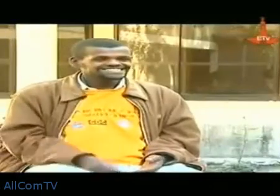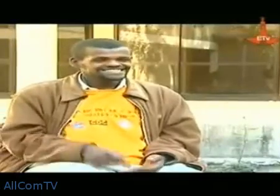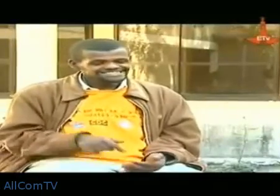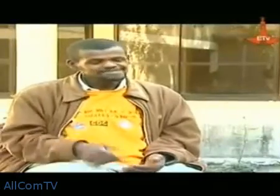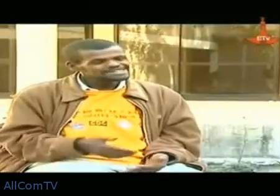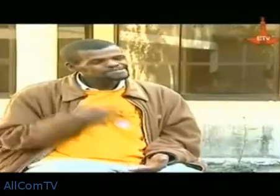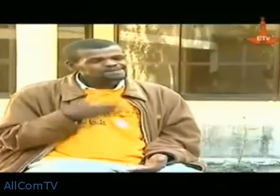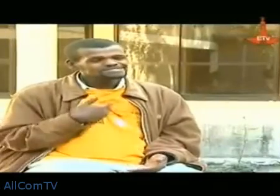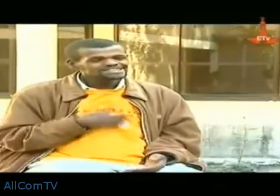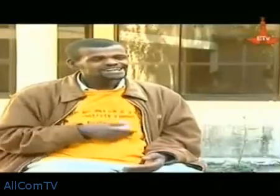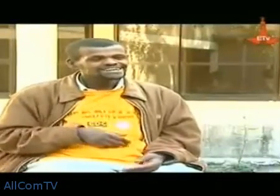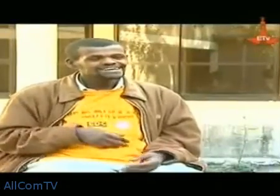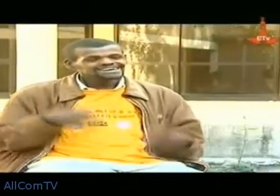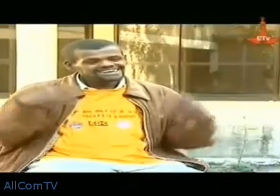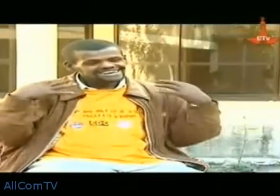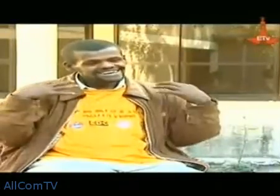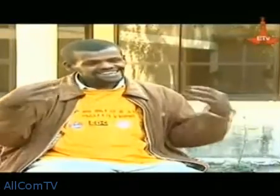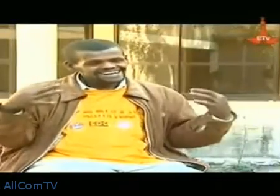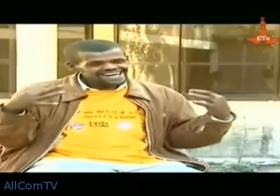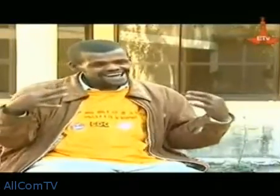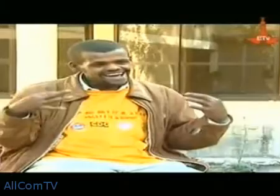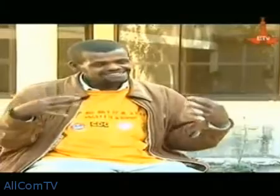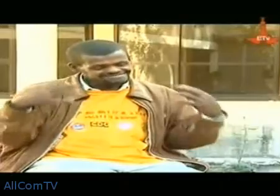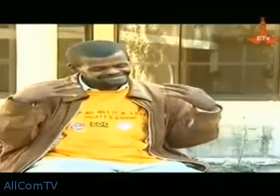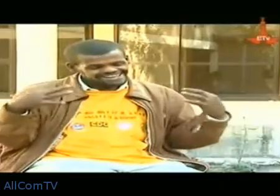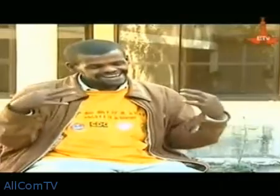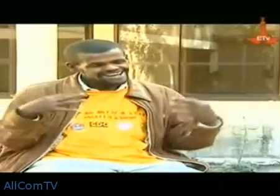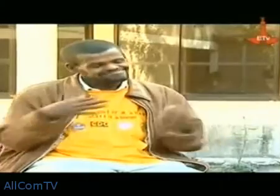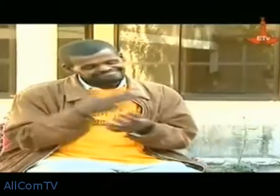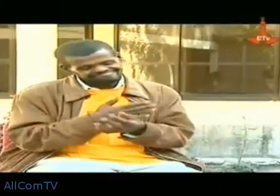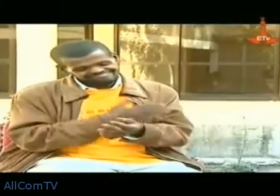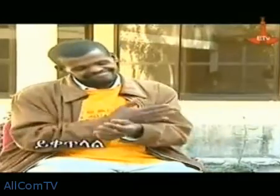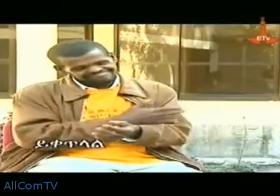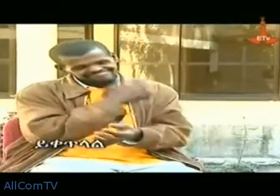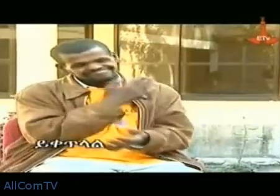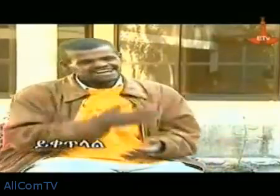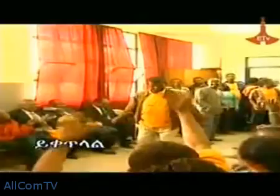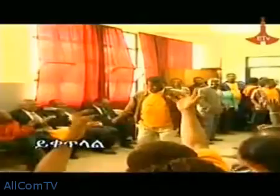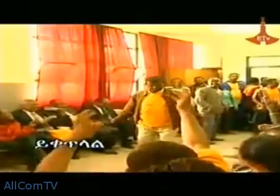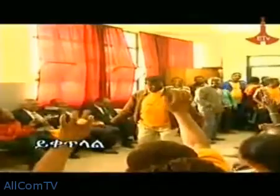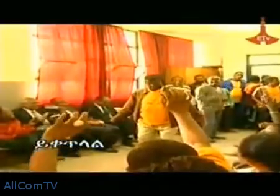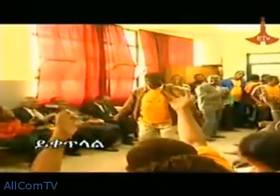በመምጣቴ የጤናዬ ሁኔታም ተስተካክሎልኛል በዚህም ደስተኛ ነኝ